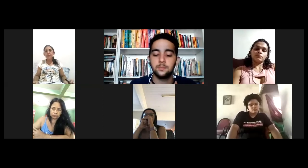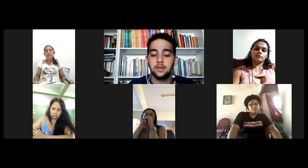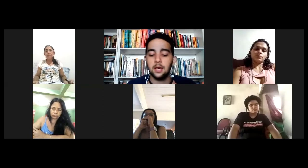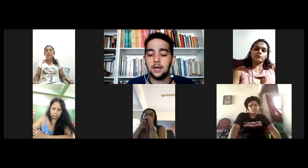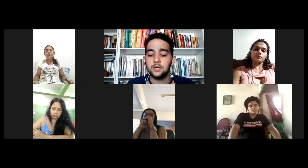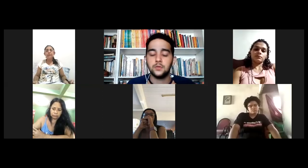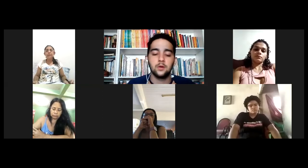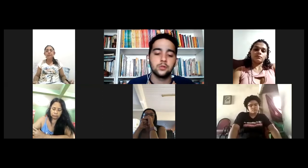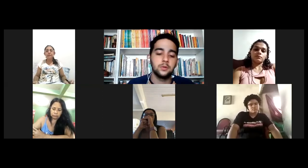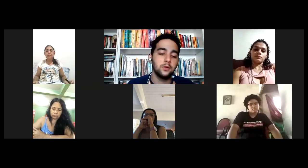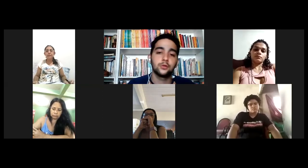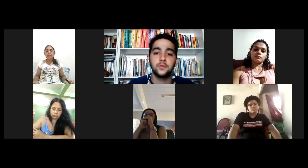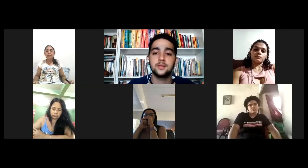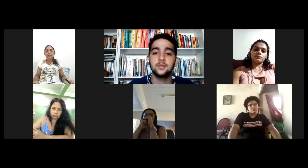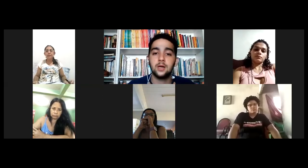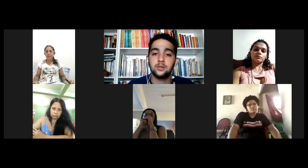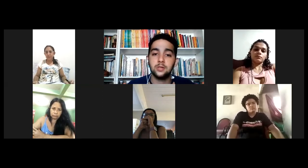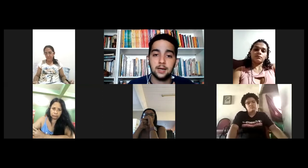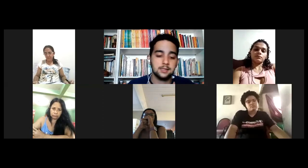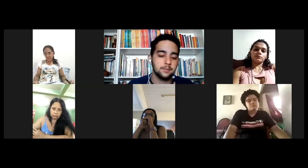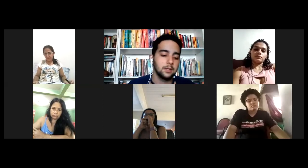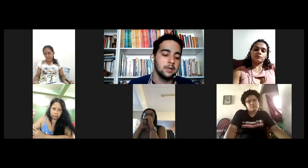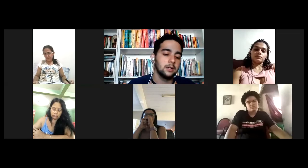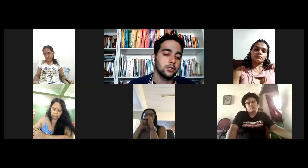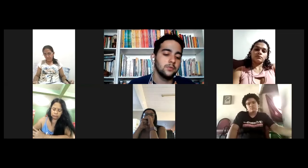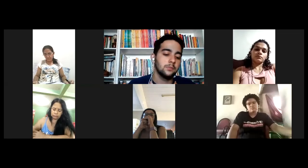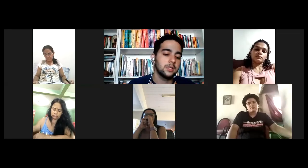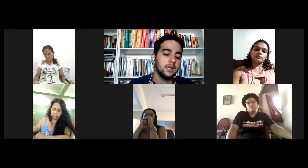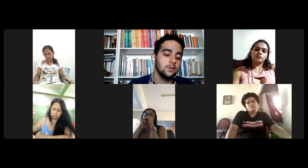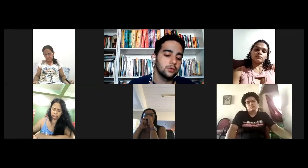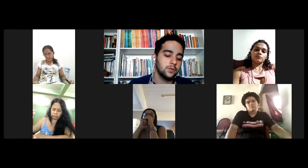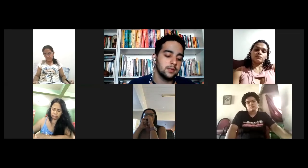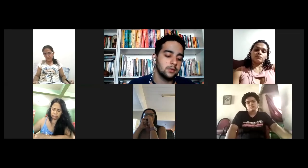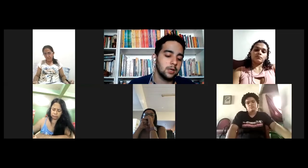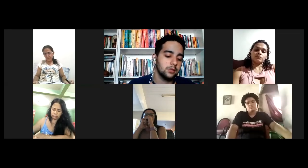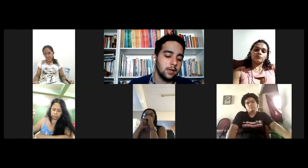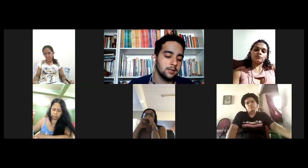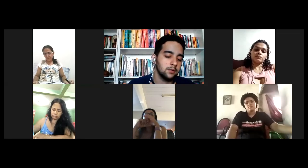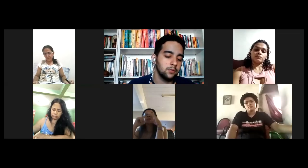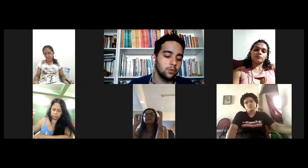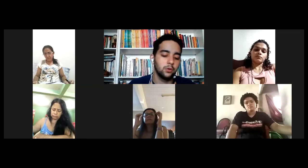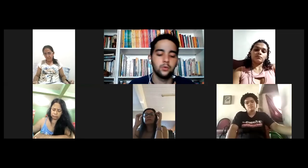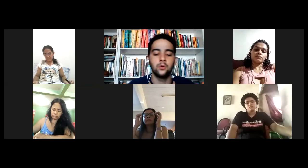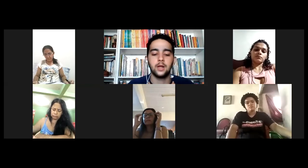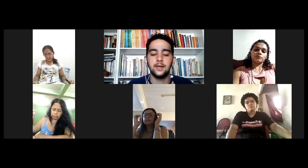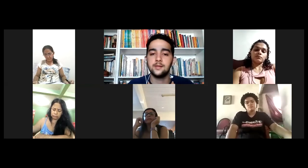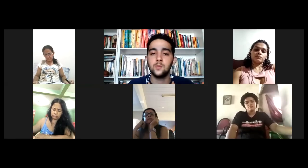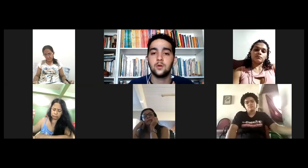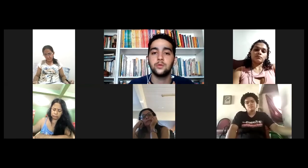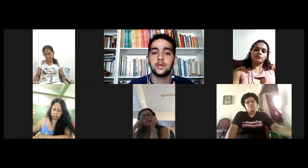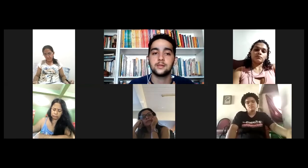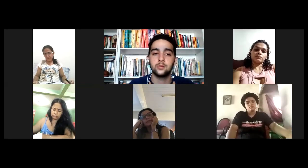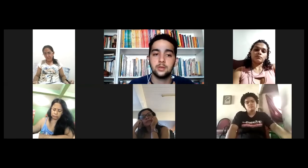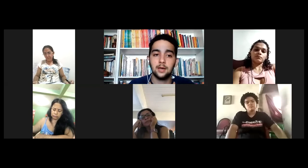termos, a gente falou sobre filosofias educacionais. Nós tivemos 3 filosofias educacionais, que foi o oralismo,